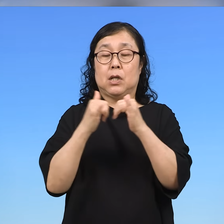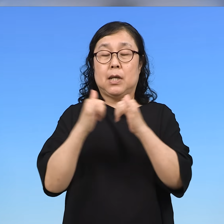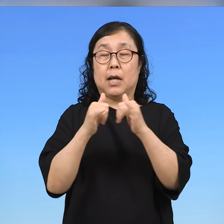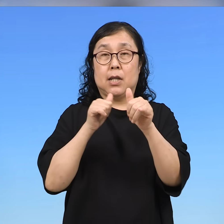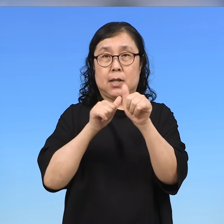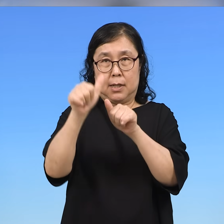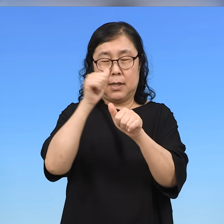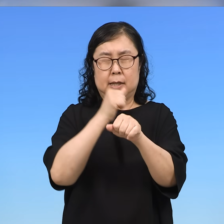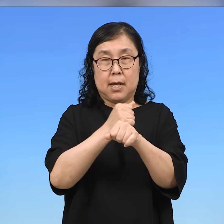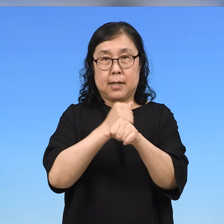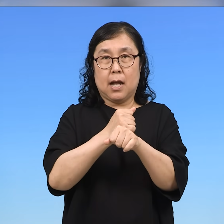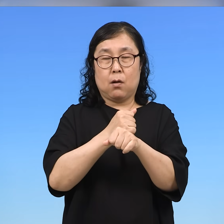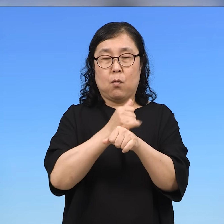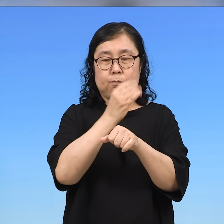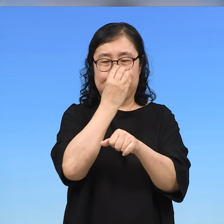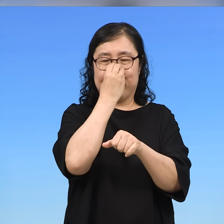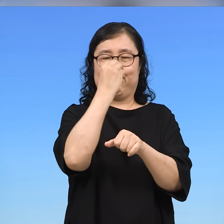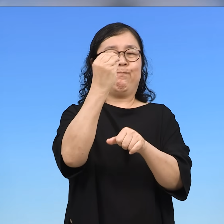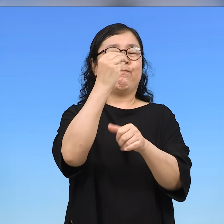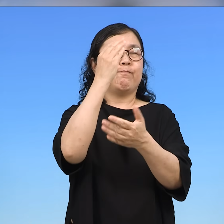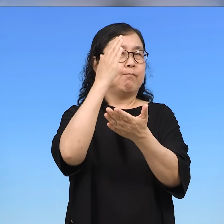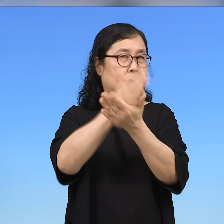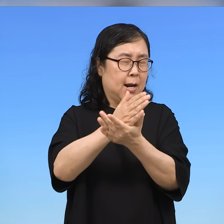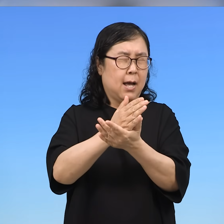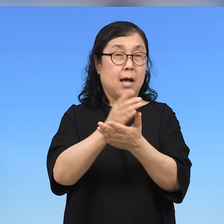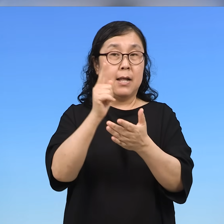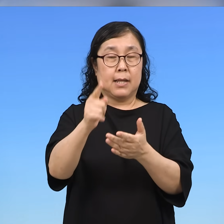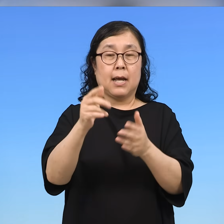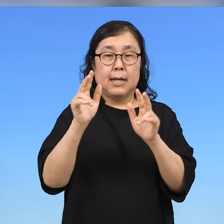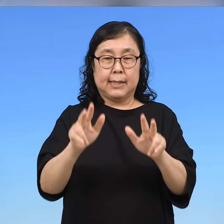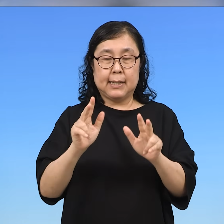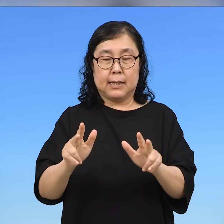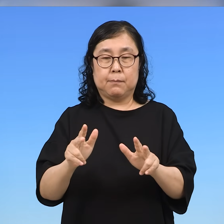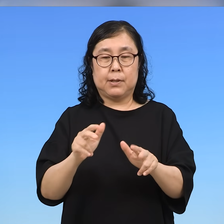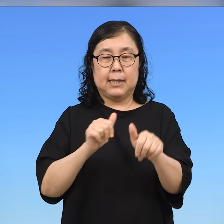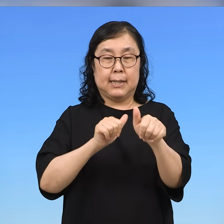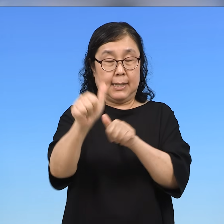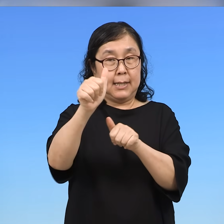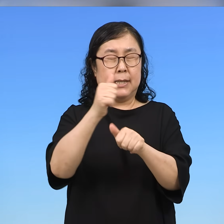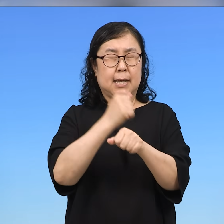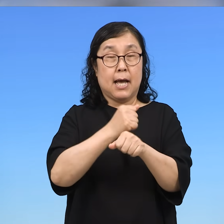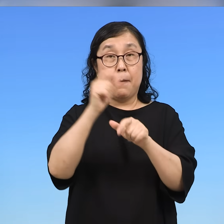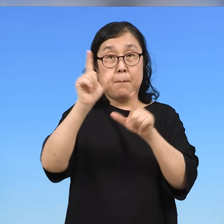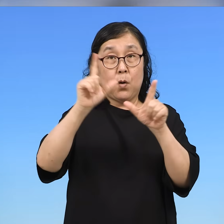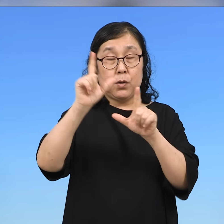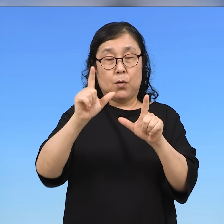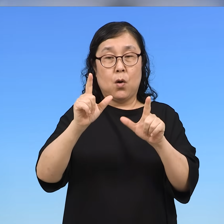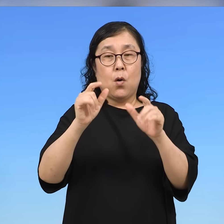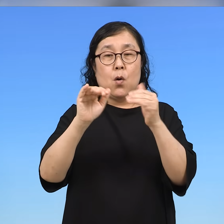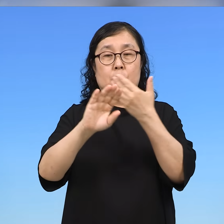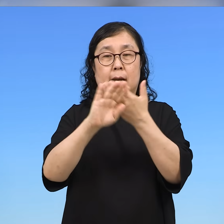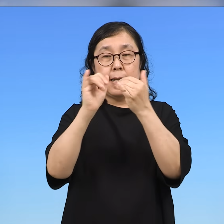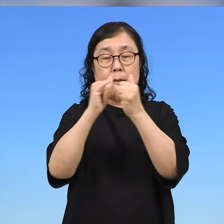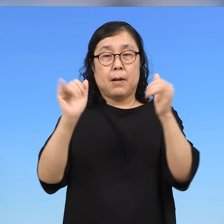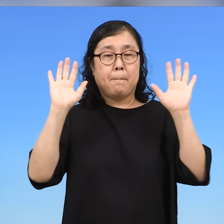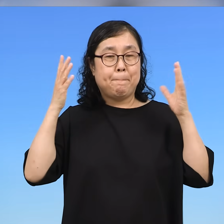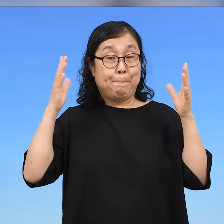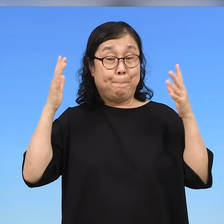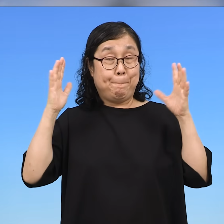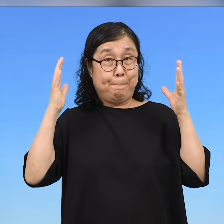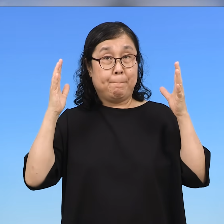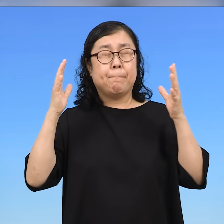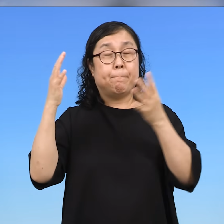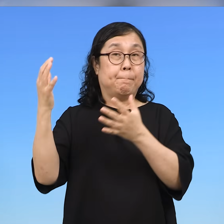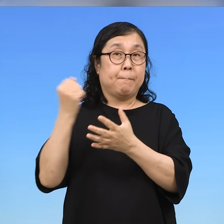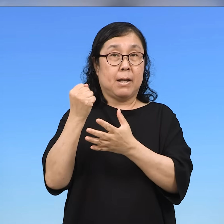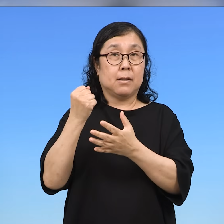전쟁에서 승리했다고 너무 우쭐대지 말라는 거예요. 네가 지금은 개선 장군의 모습으로 모든 사람들에게 박수